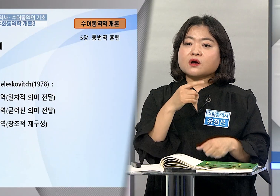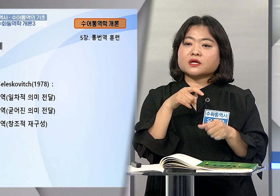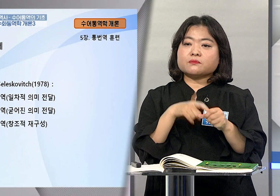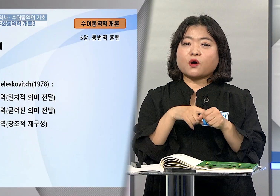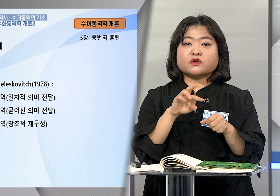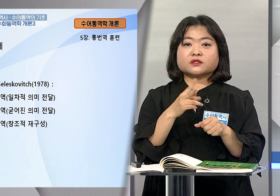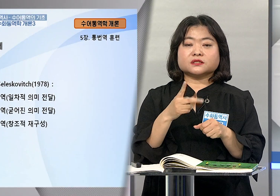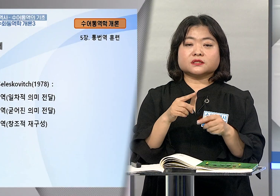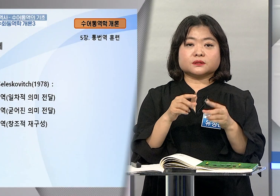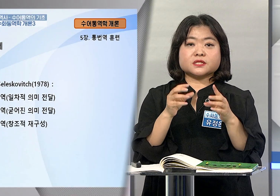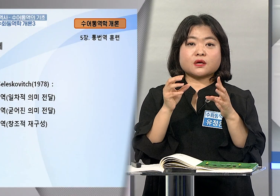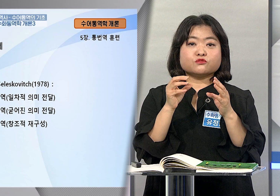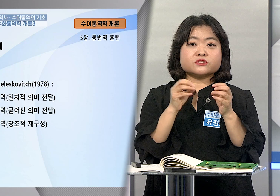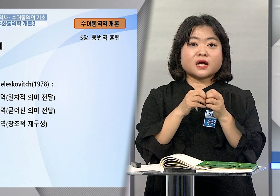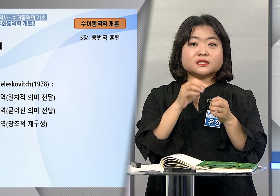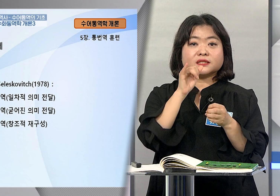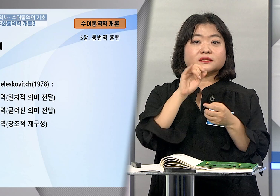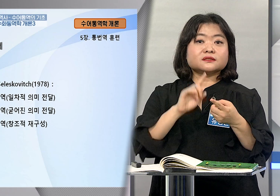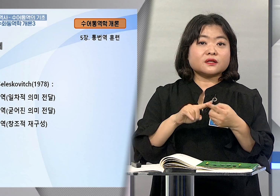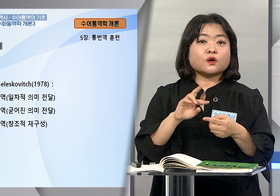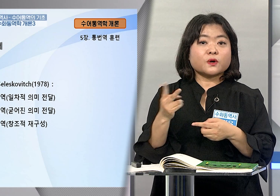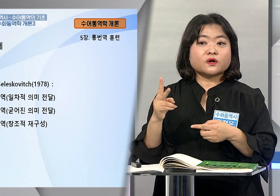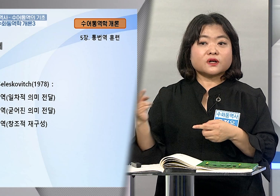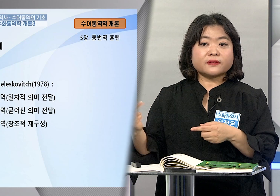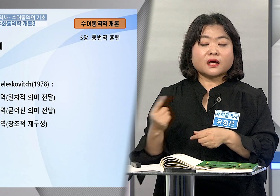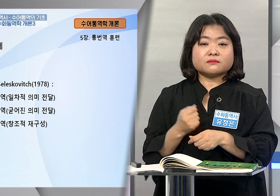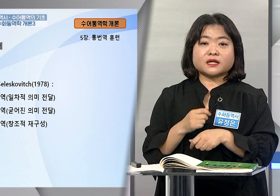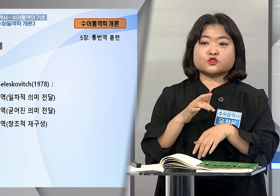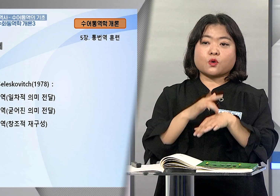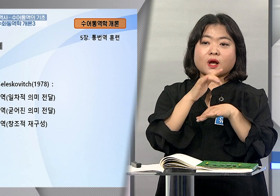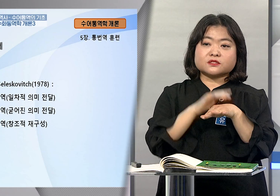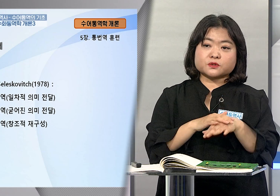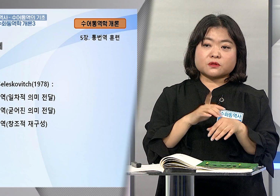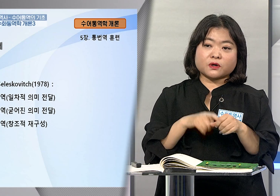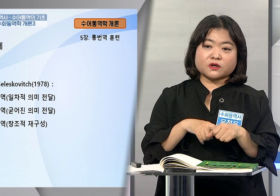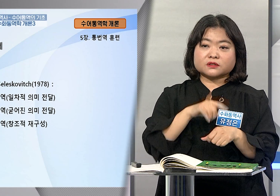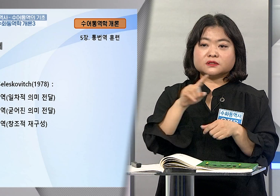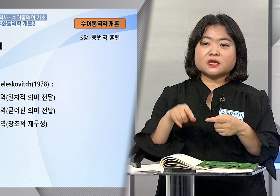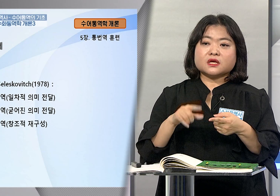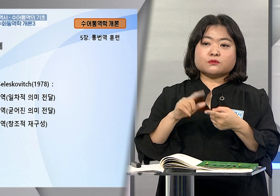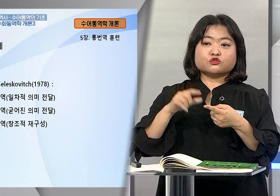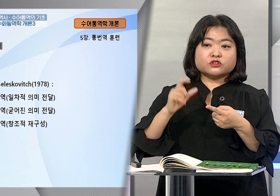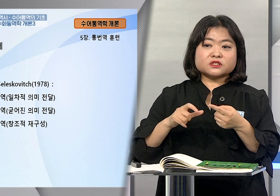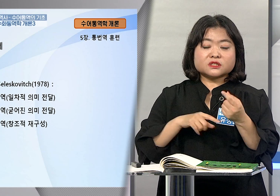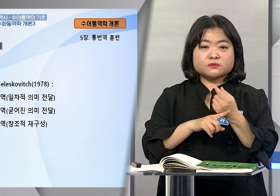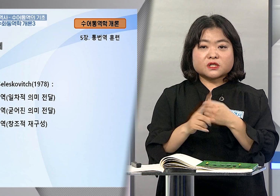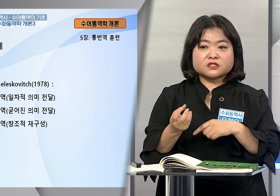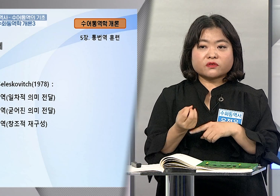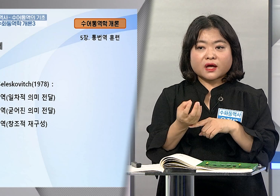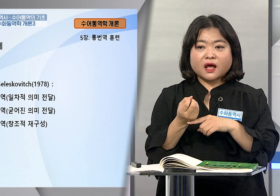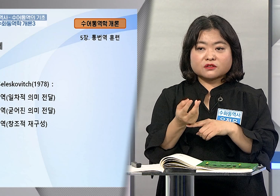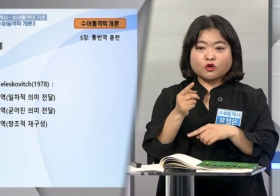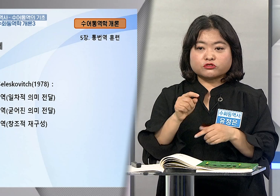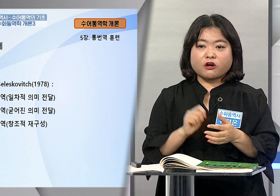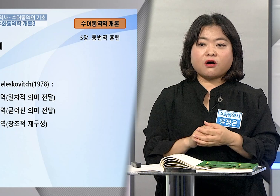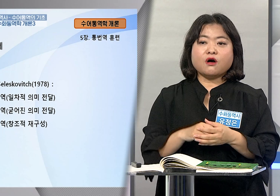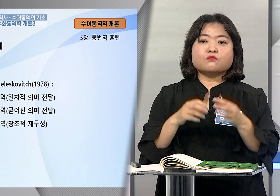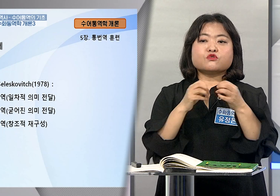어원적인 번역은 이제 문장을 있는 그대로 번역을 한다는 말이죠. 관습적인 번역은 이미 굳어진 의미를 전달하는 거고요.